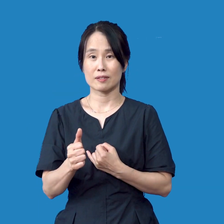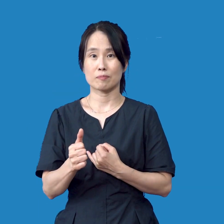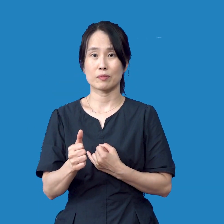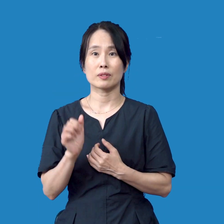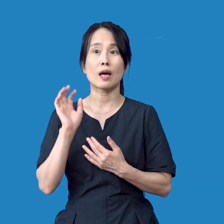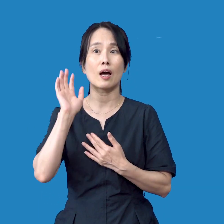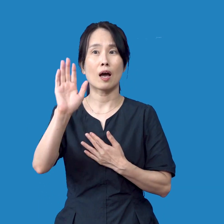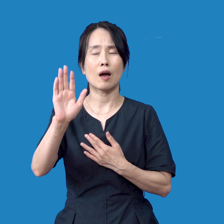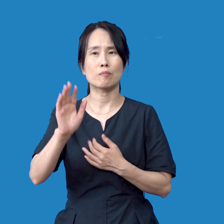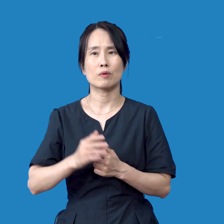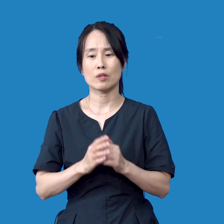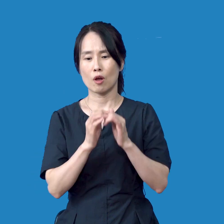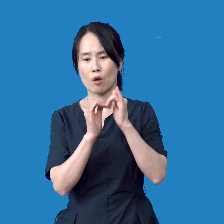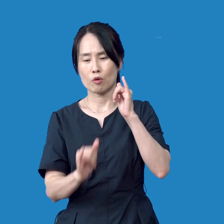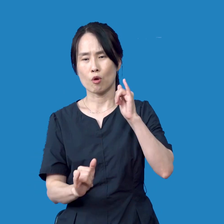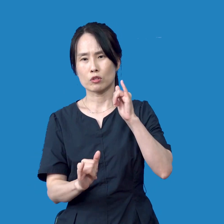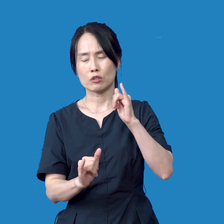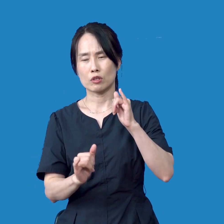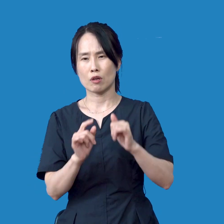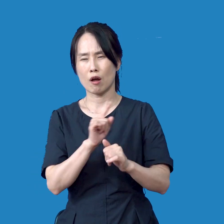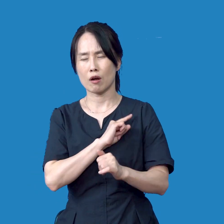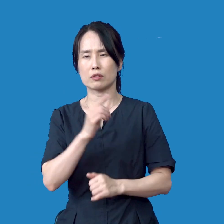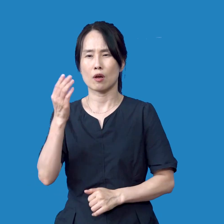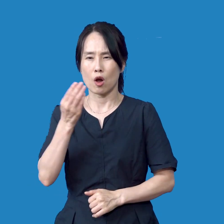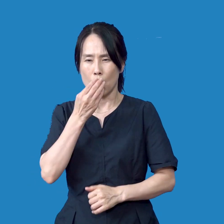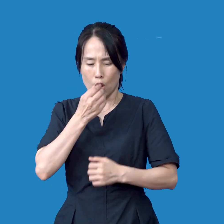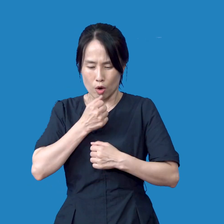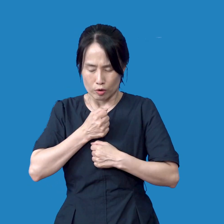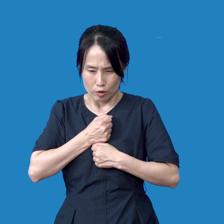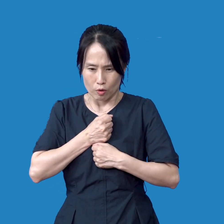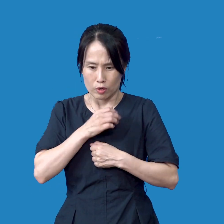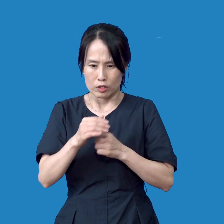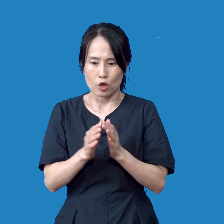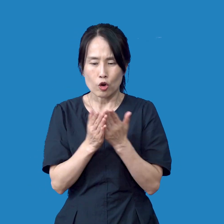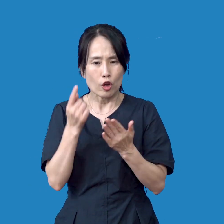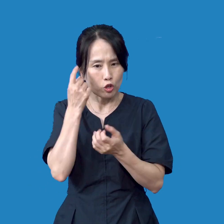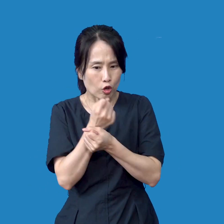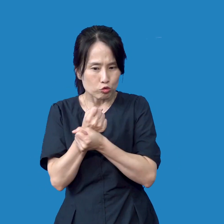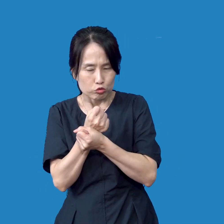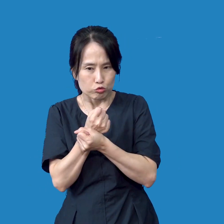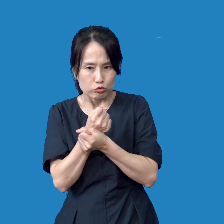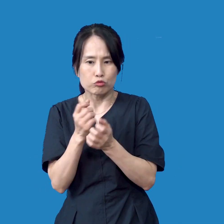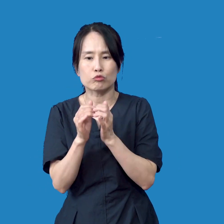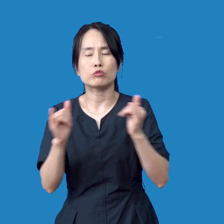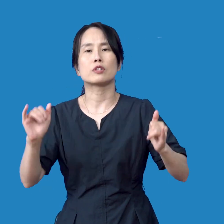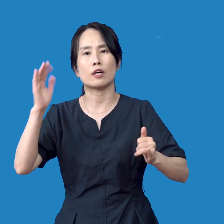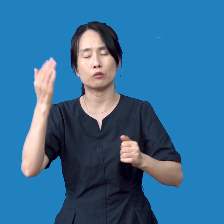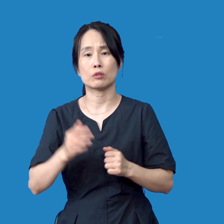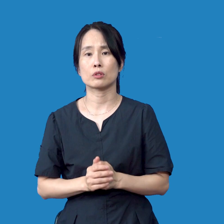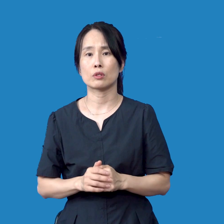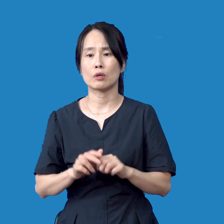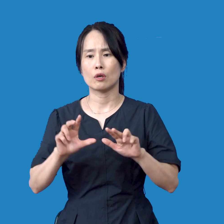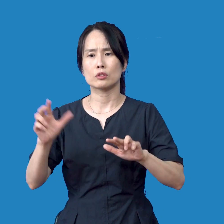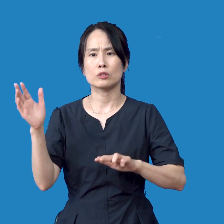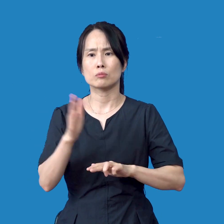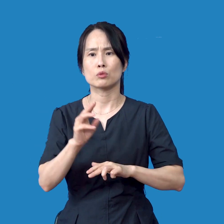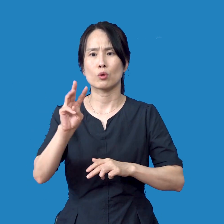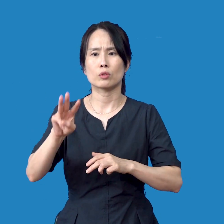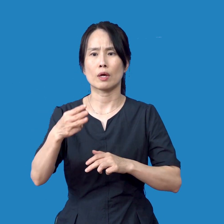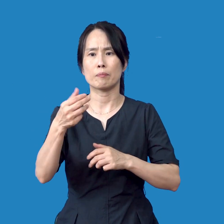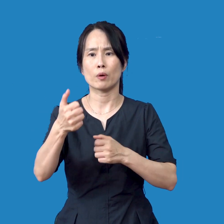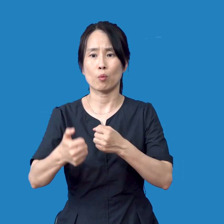헨리는 역사상의 가장 경건한 성경 주석가가 되었습니다. 지금부터 350년